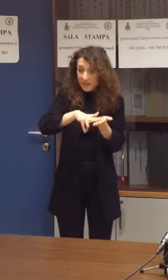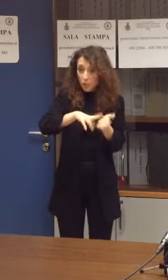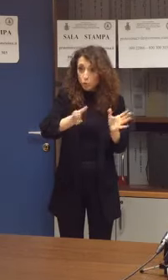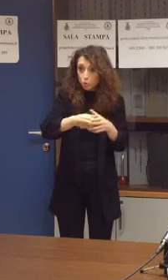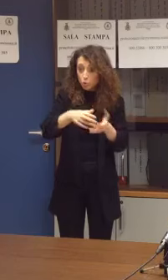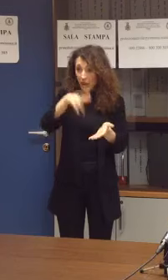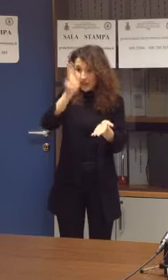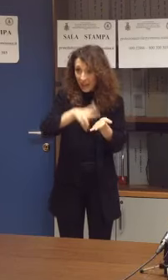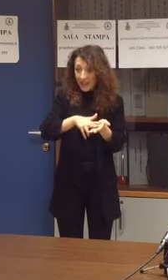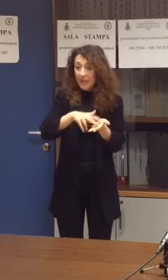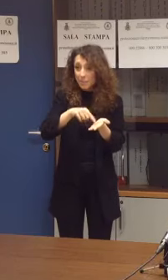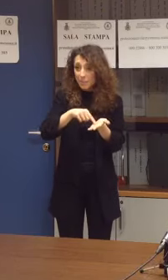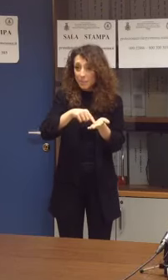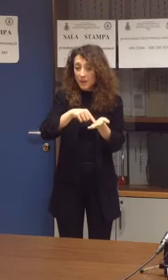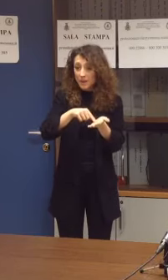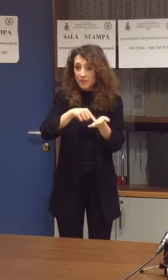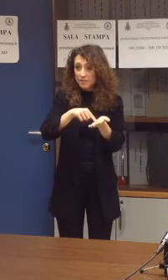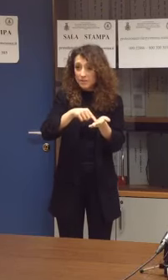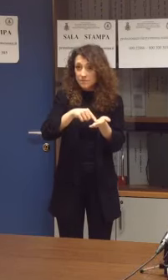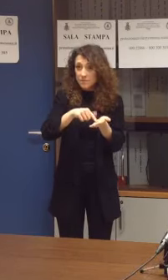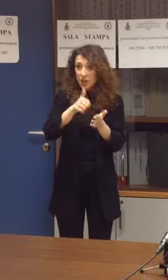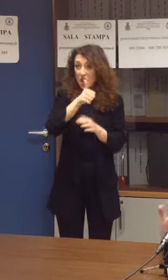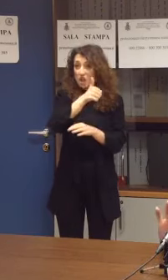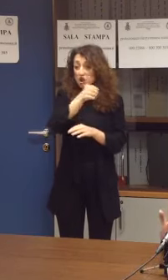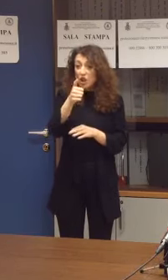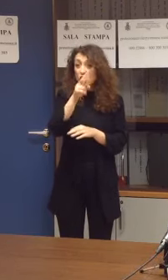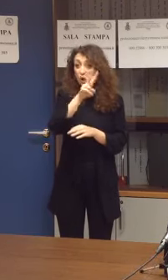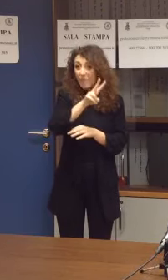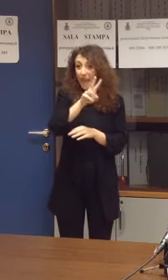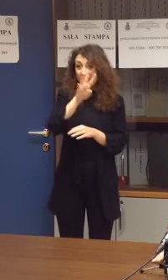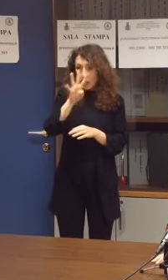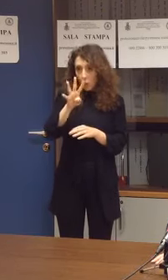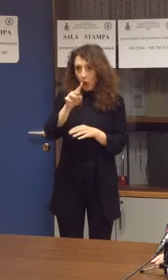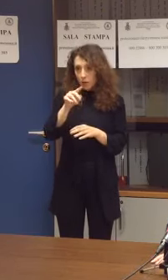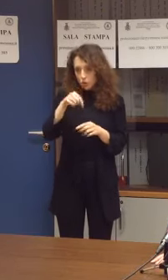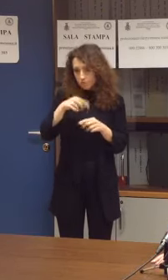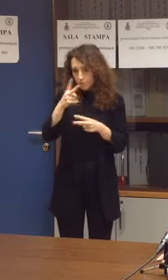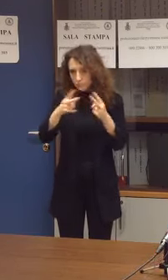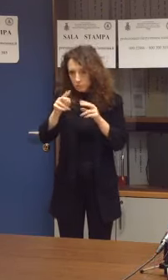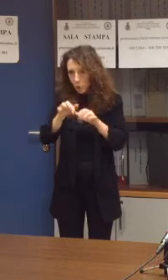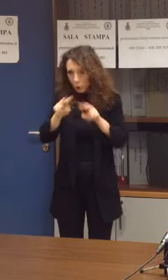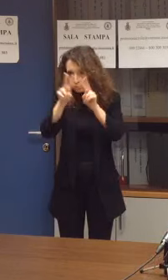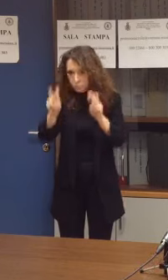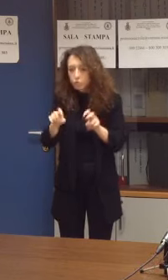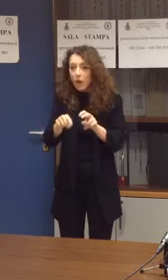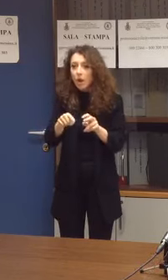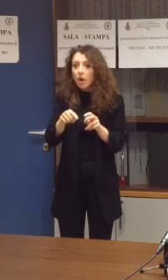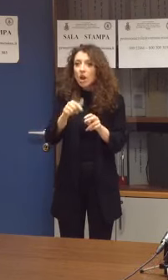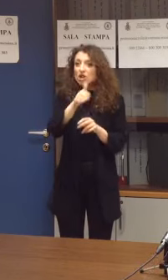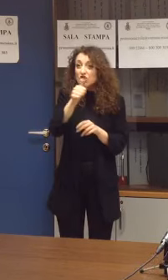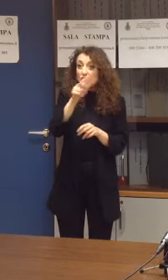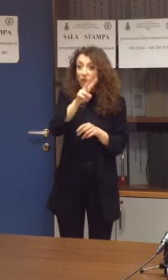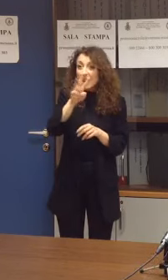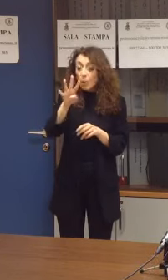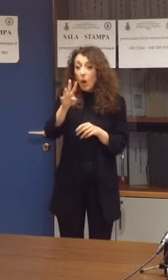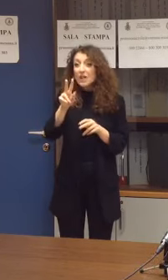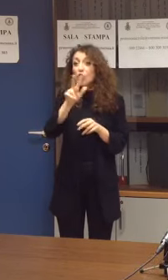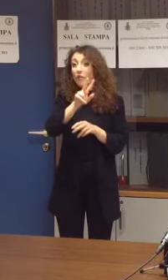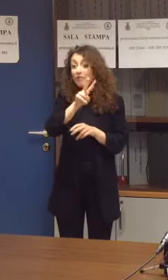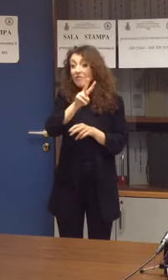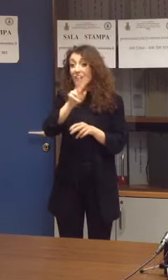giunta viene fatta, è la 124, ecco la stavo cercando, sempre del 28 marzo, la